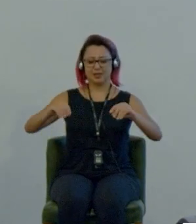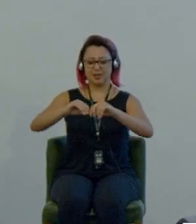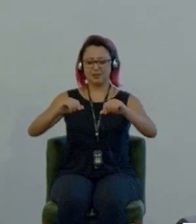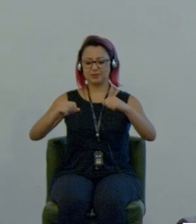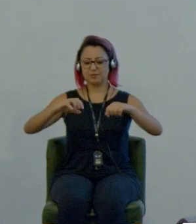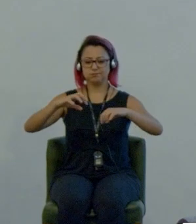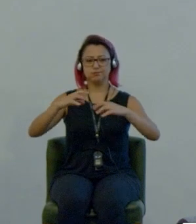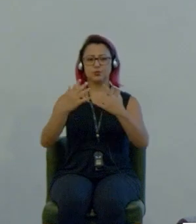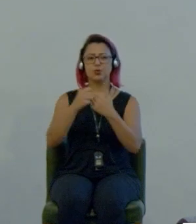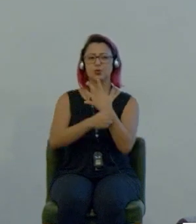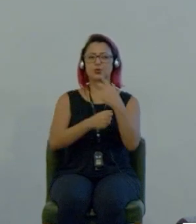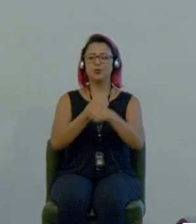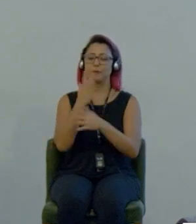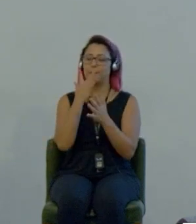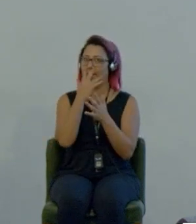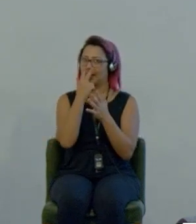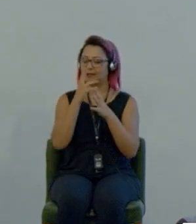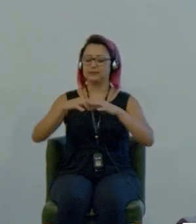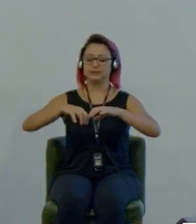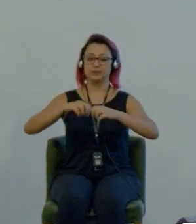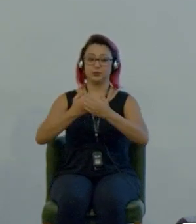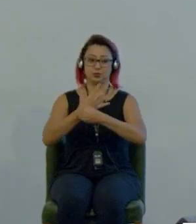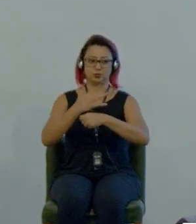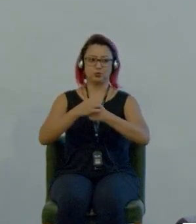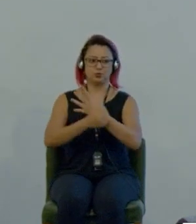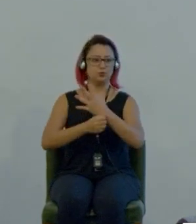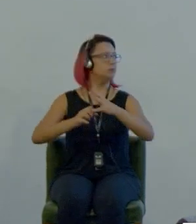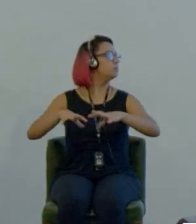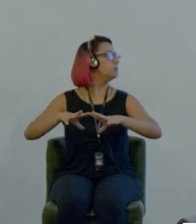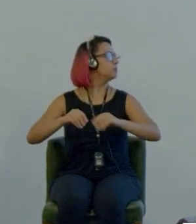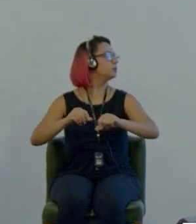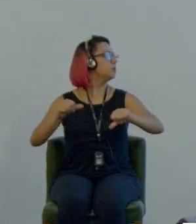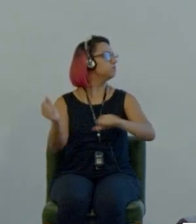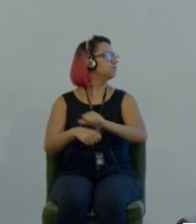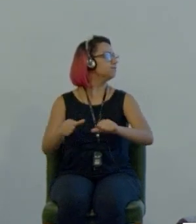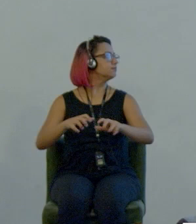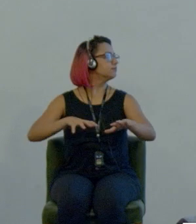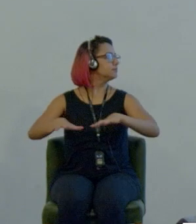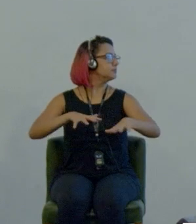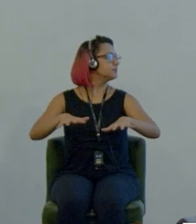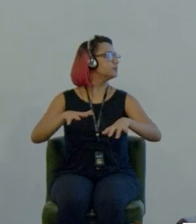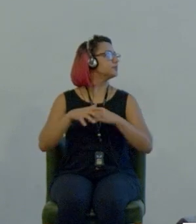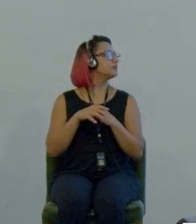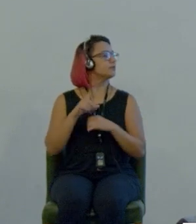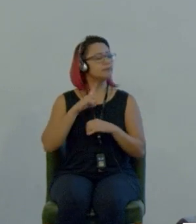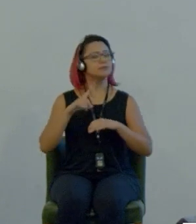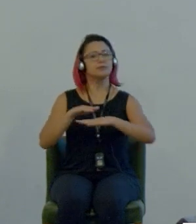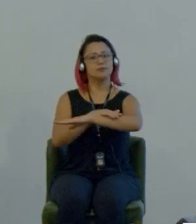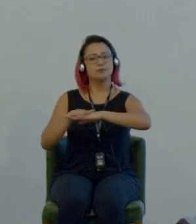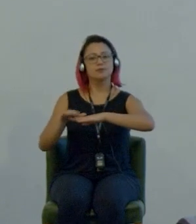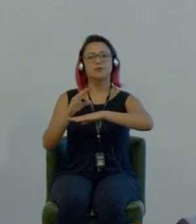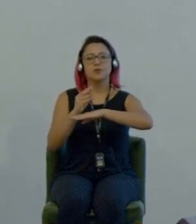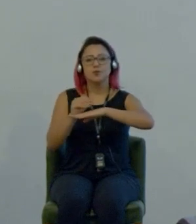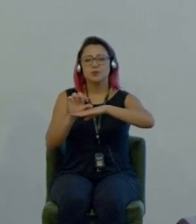au centre l'atmosphère et à l'extérieur la très fine couche qu'on appelle la zone